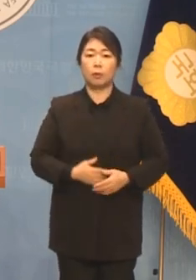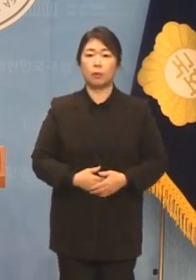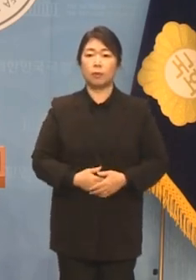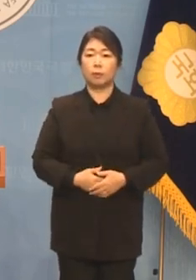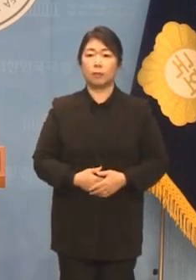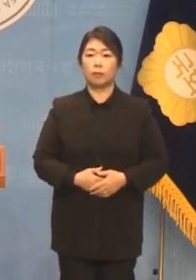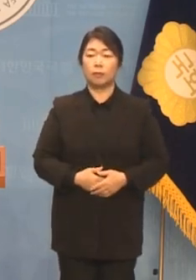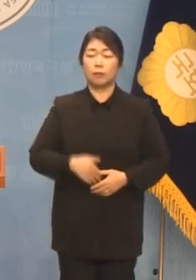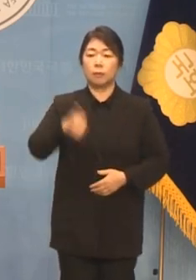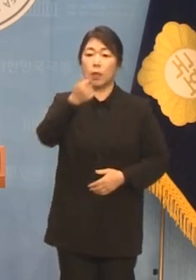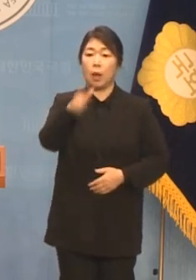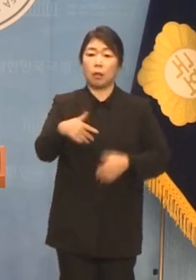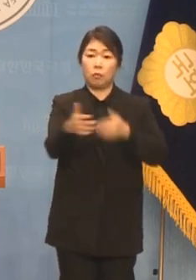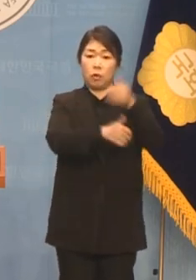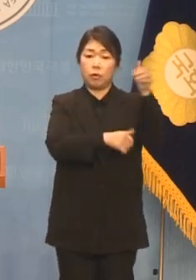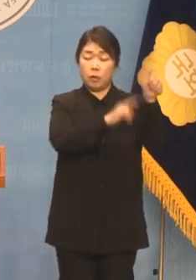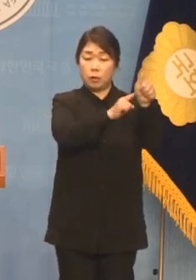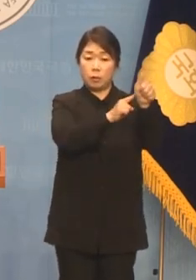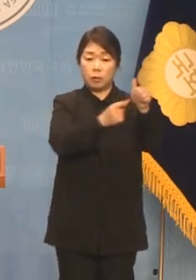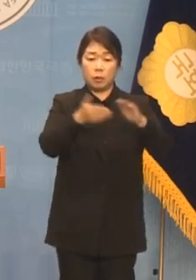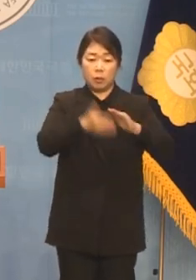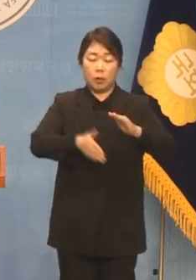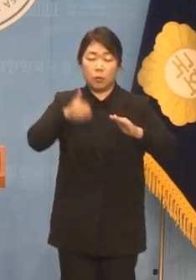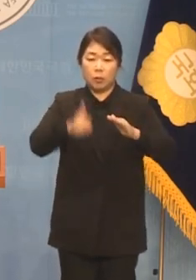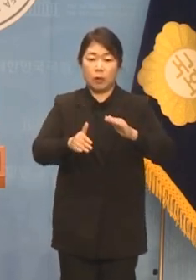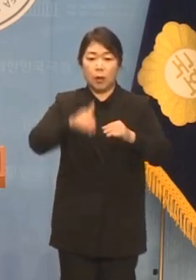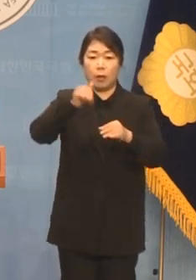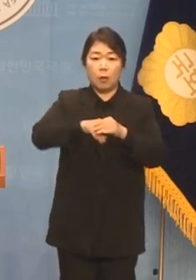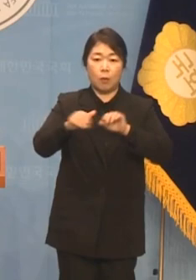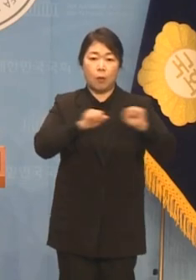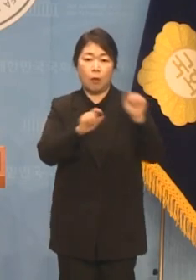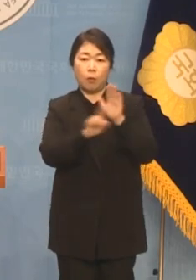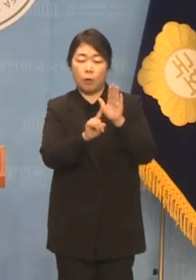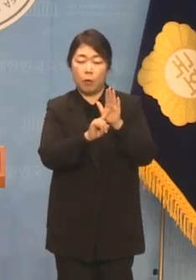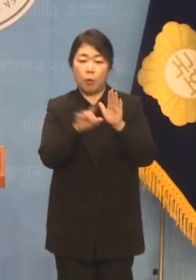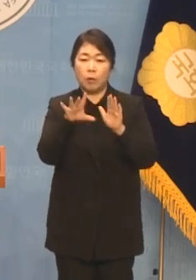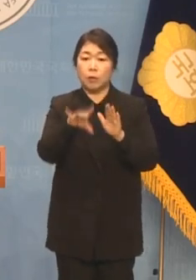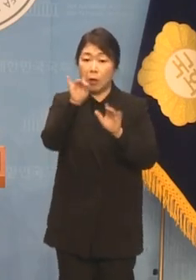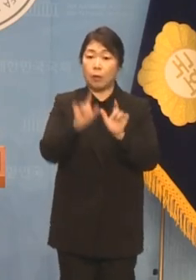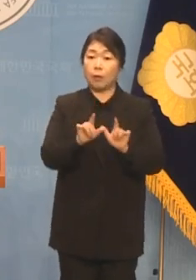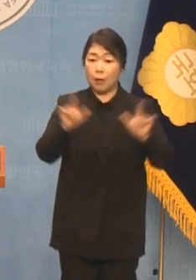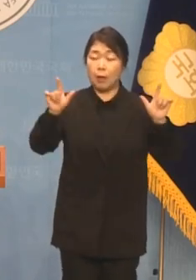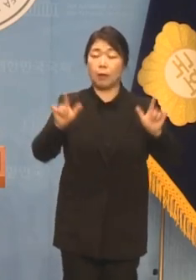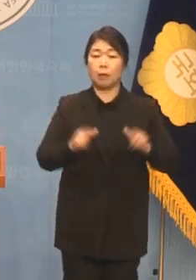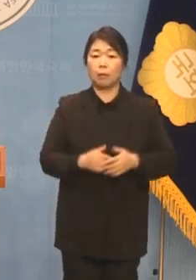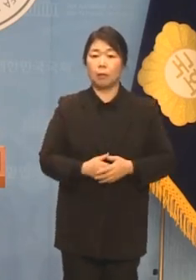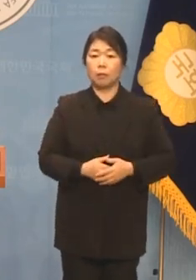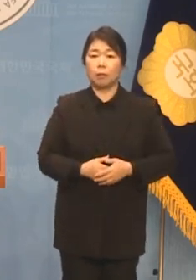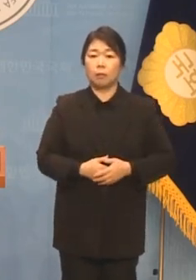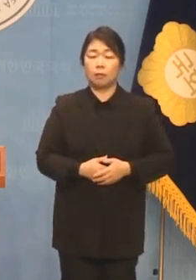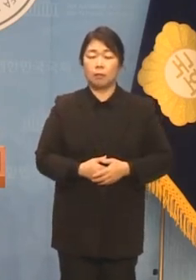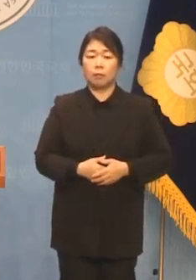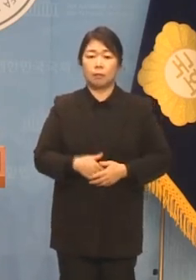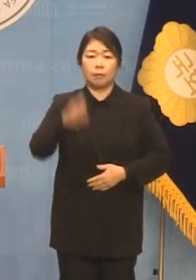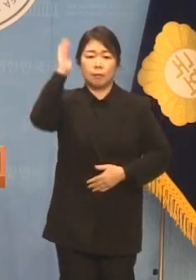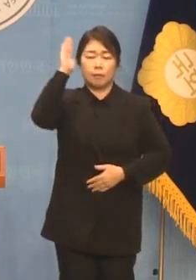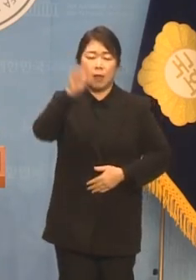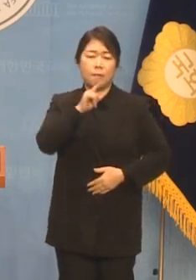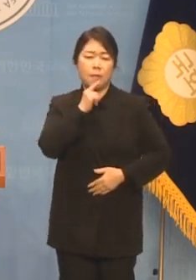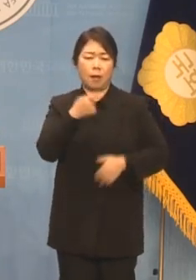한동훈 위원장은 공식 선거운동 첫날부터 거친 말로 국민의 눈을 찌게 하는